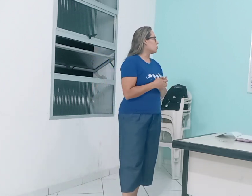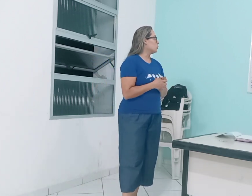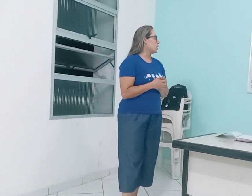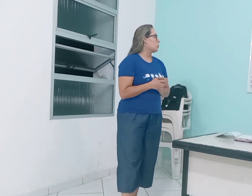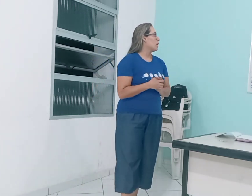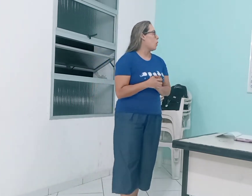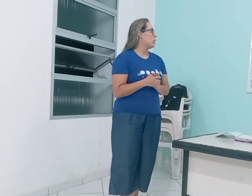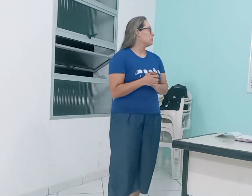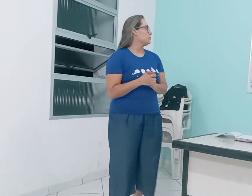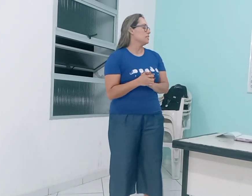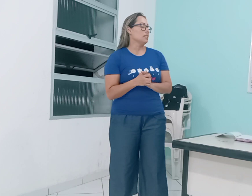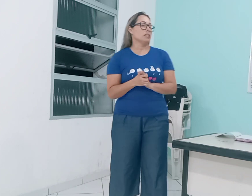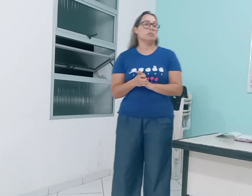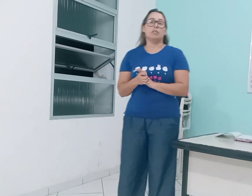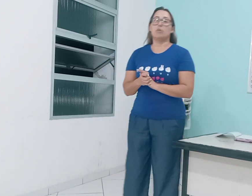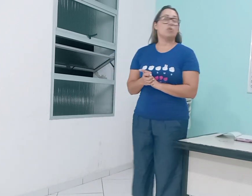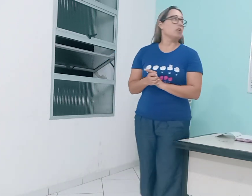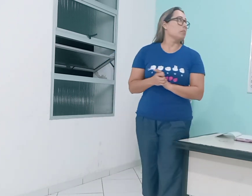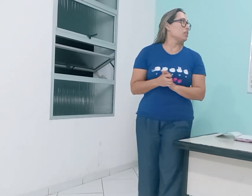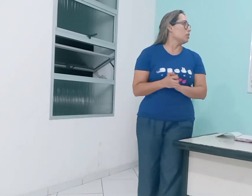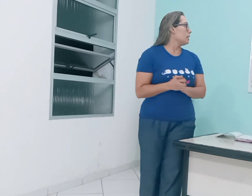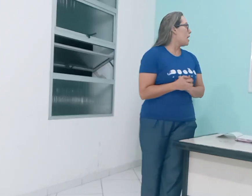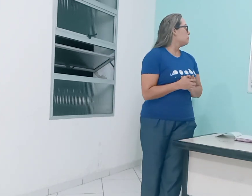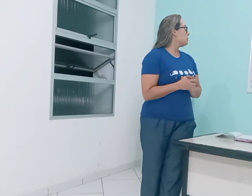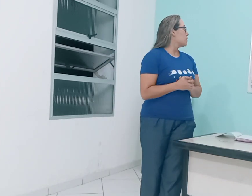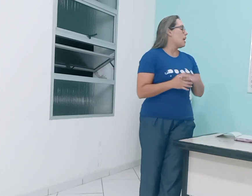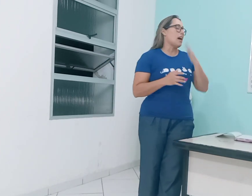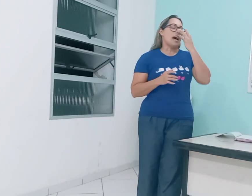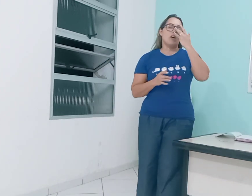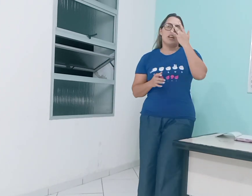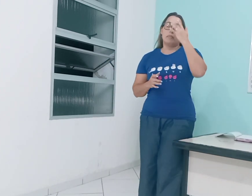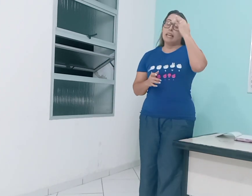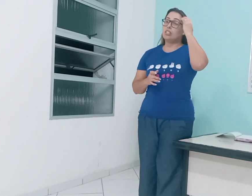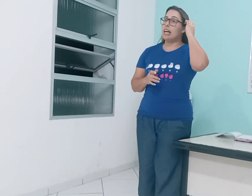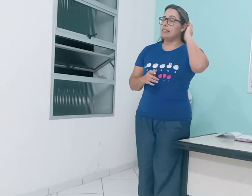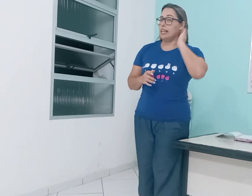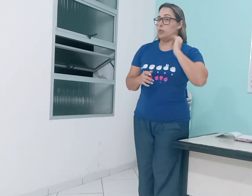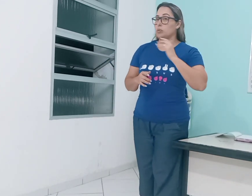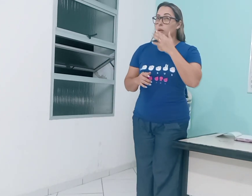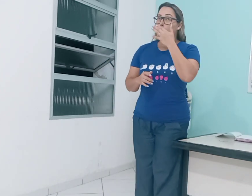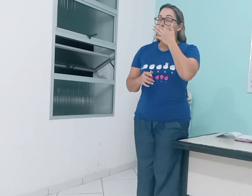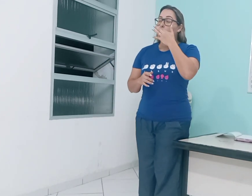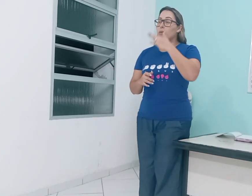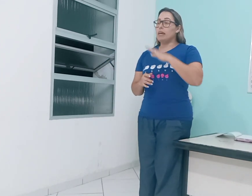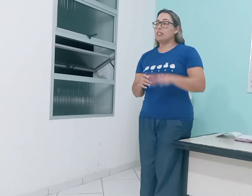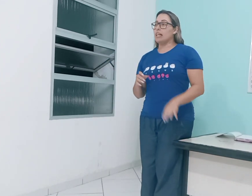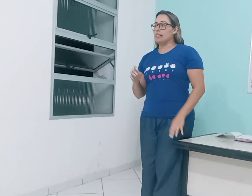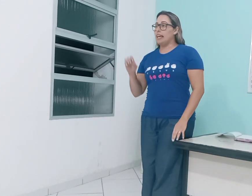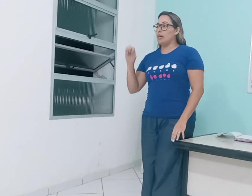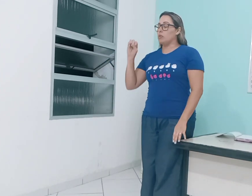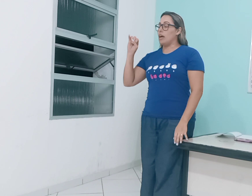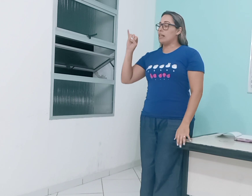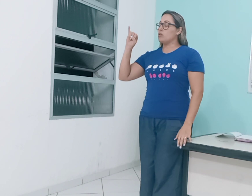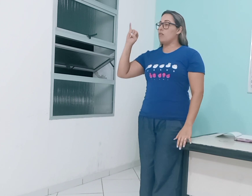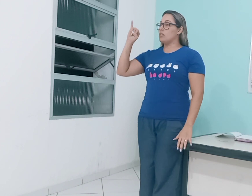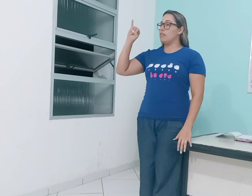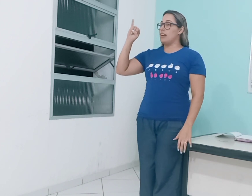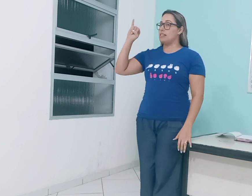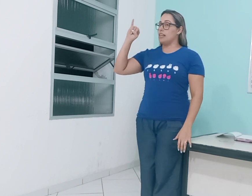tempo. Depois eu vou repetir, tá? Agora, mês de janeiro. O mês de janeiro é só você fazer